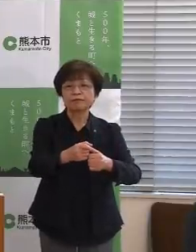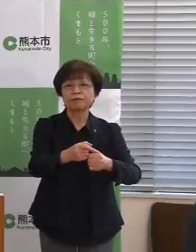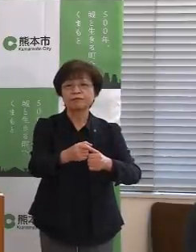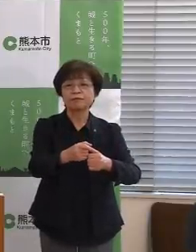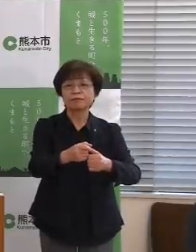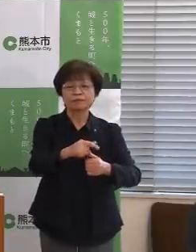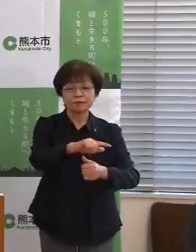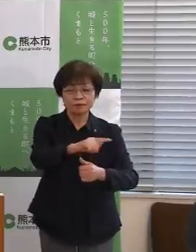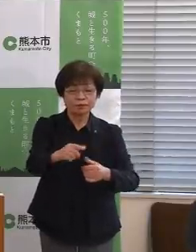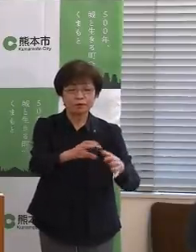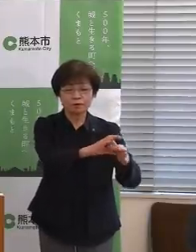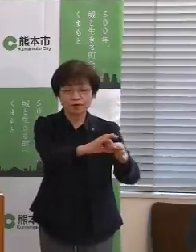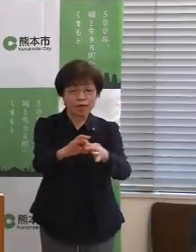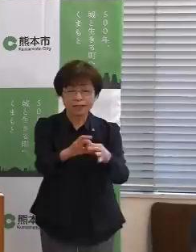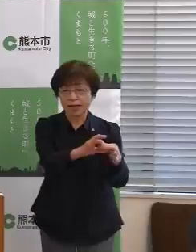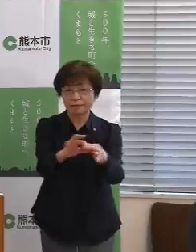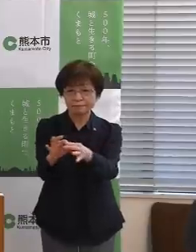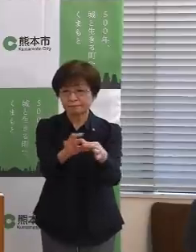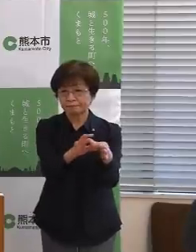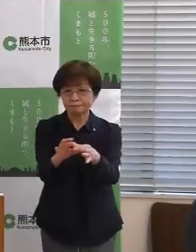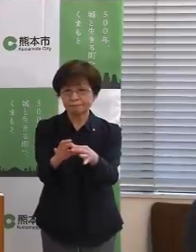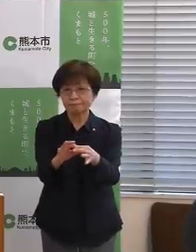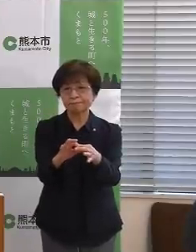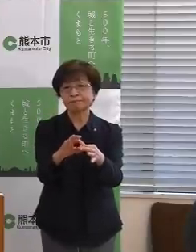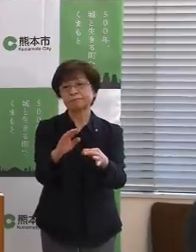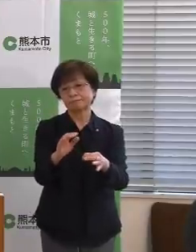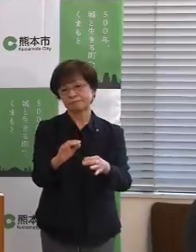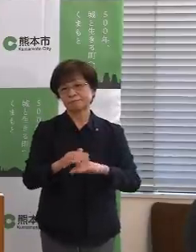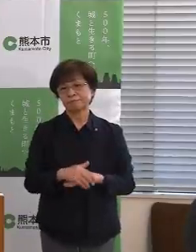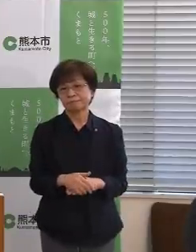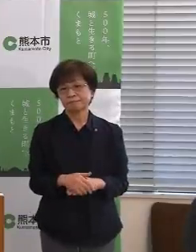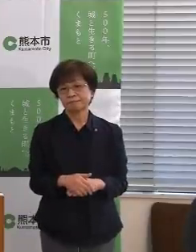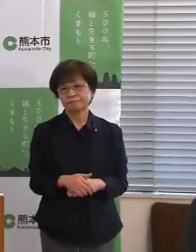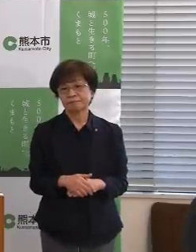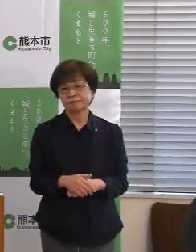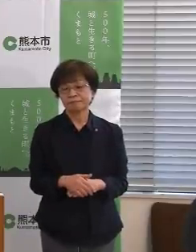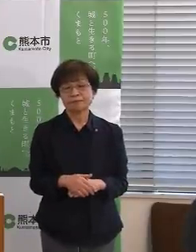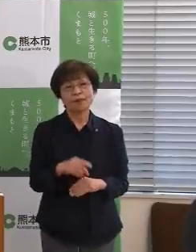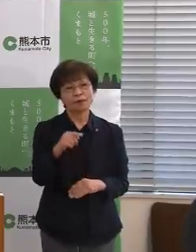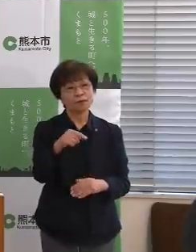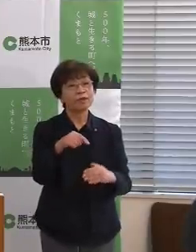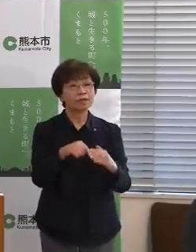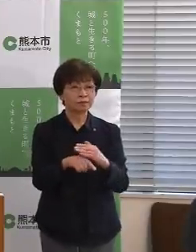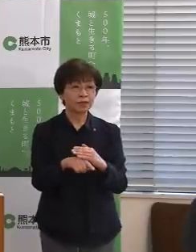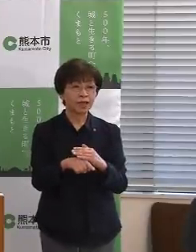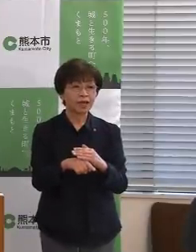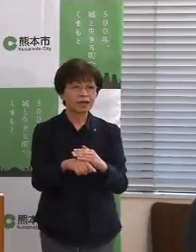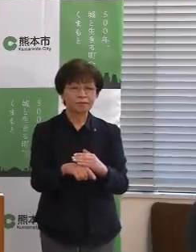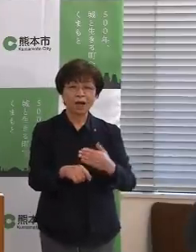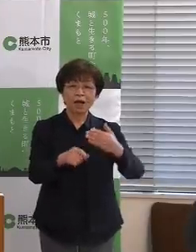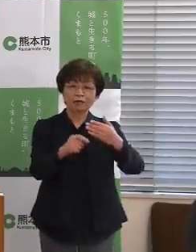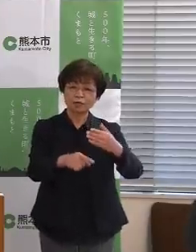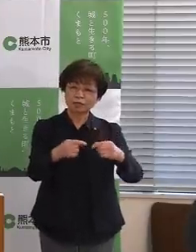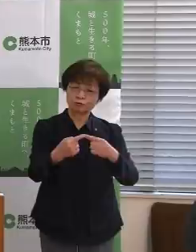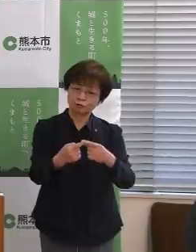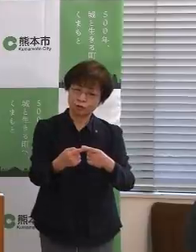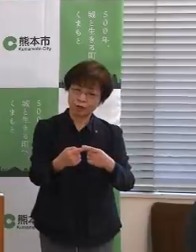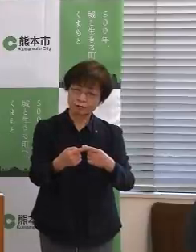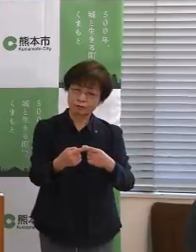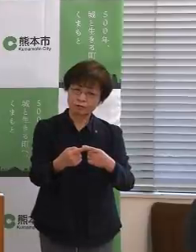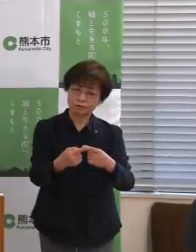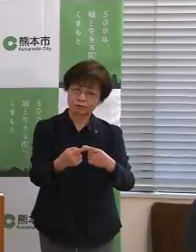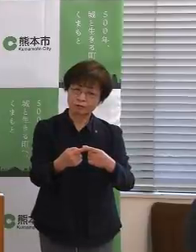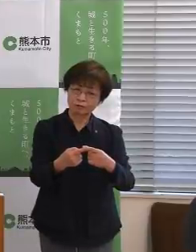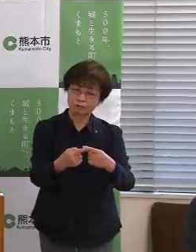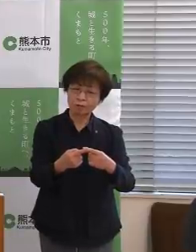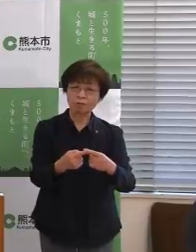これが関係をしてきますので、まあ、そういう意味では、そういったことをですね、大胆に検討してもですね、私はいい